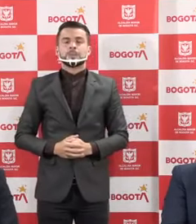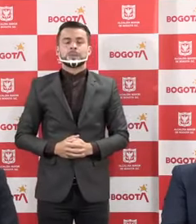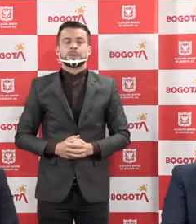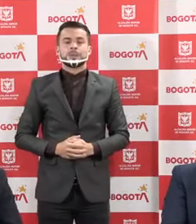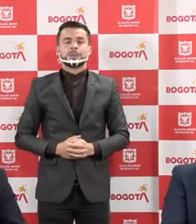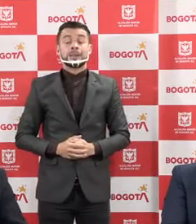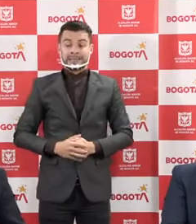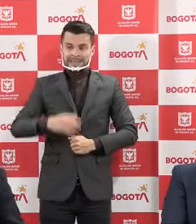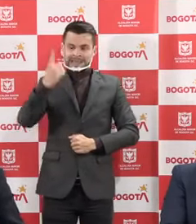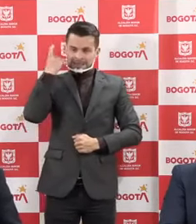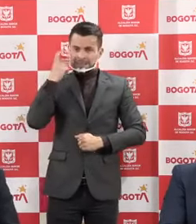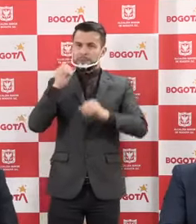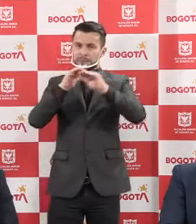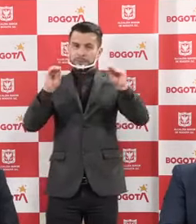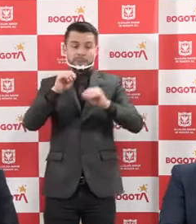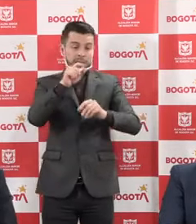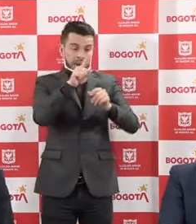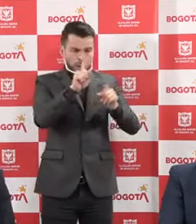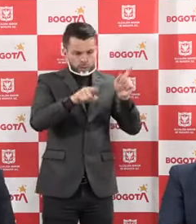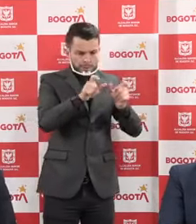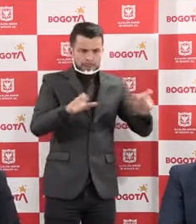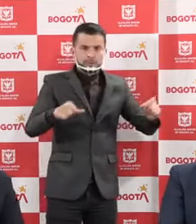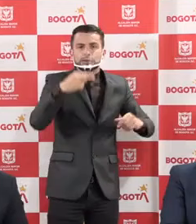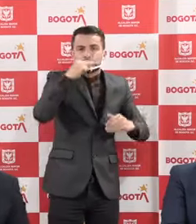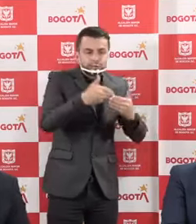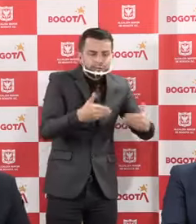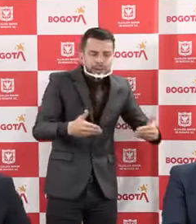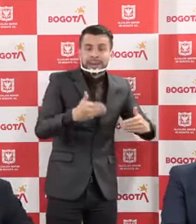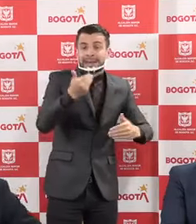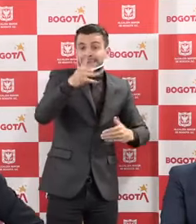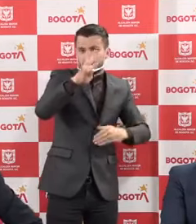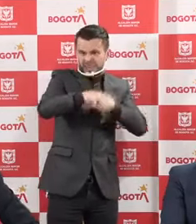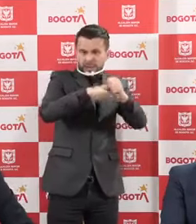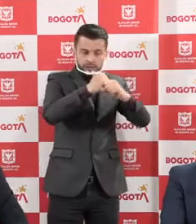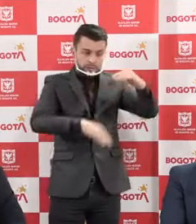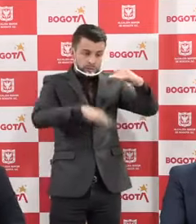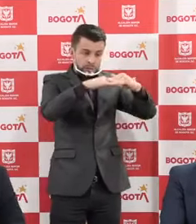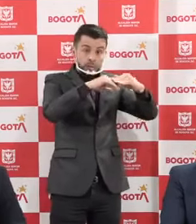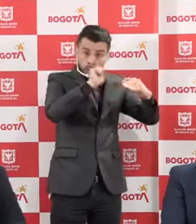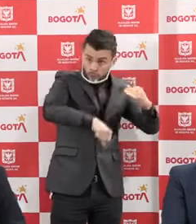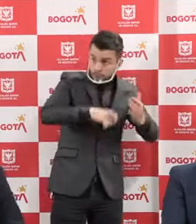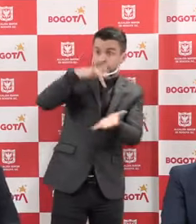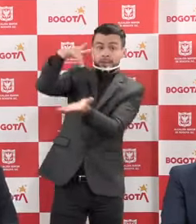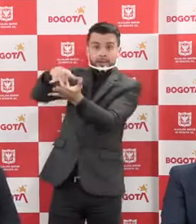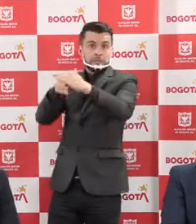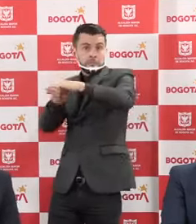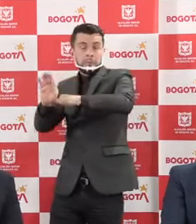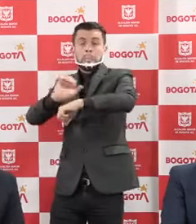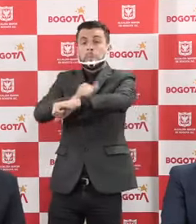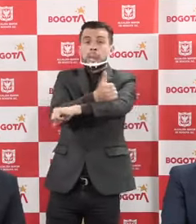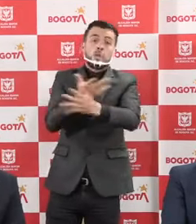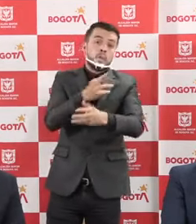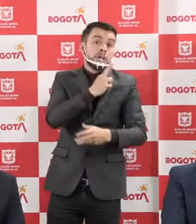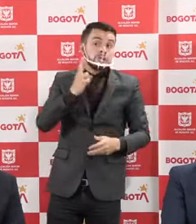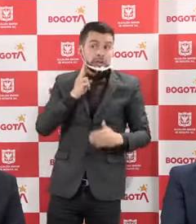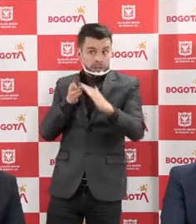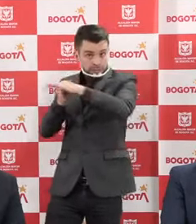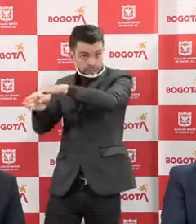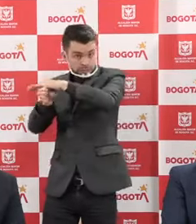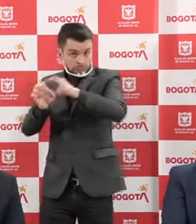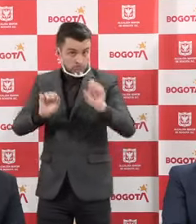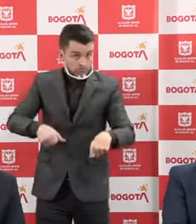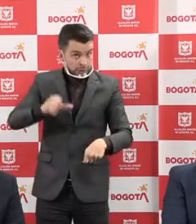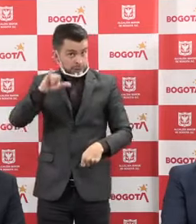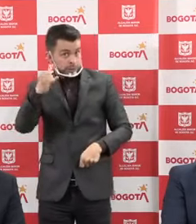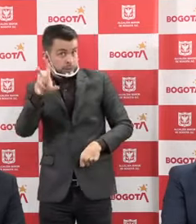dijo que había restricción de ingreso la otra es una precisión sobre el consumo de venta de licor en tiendas de barrios y galerías se permitirá